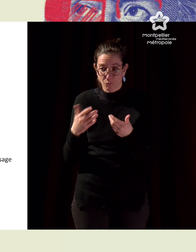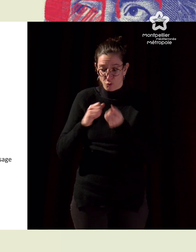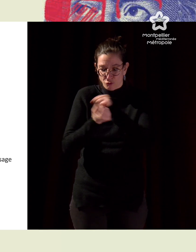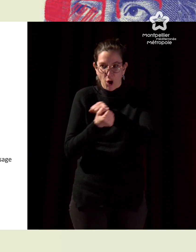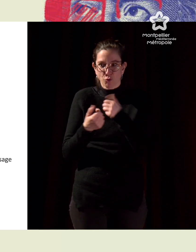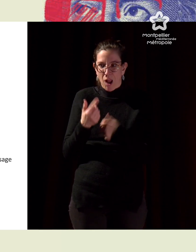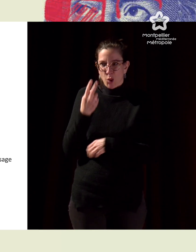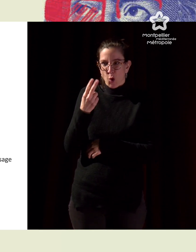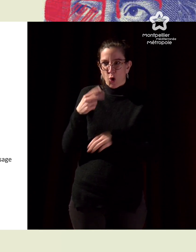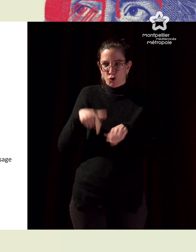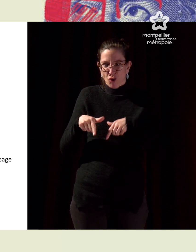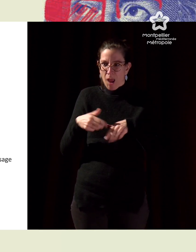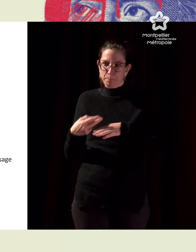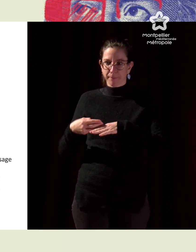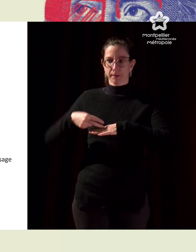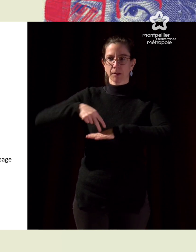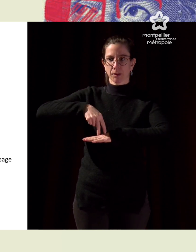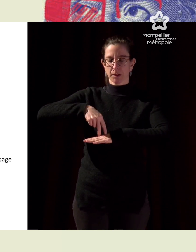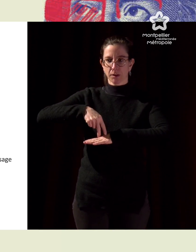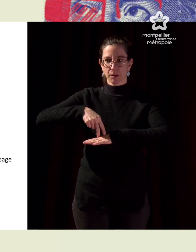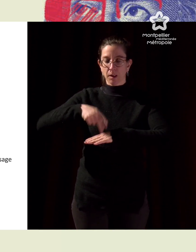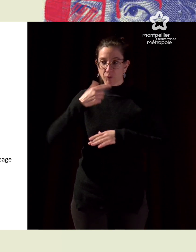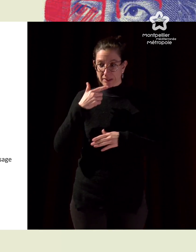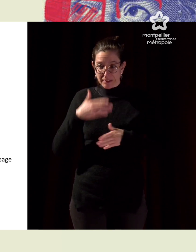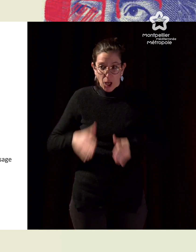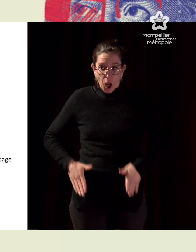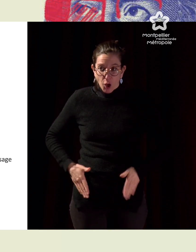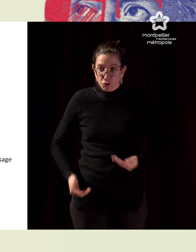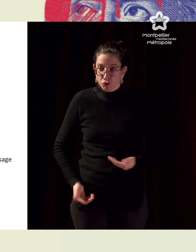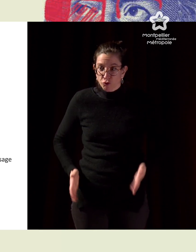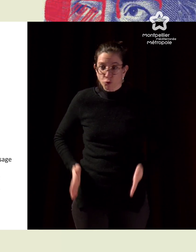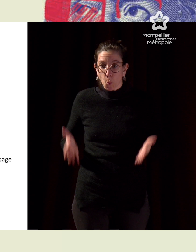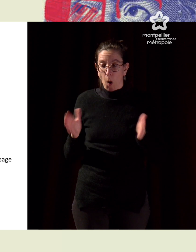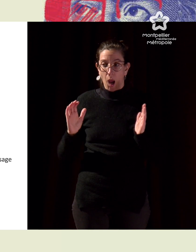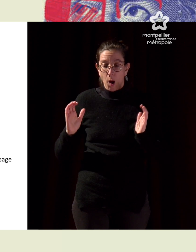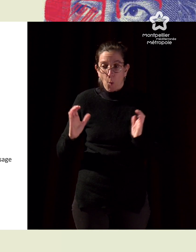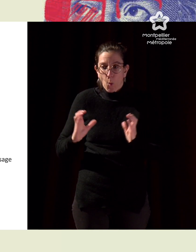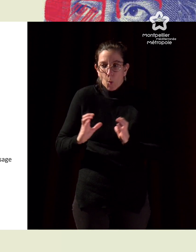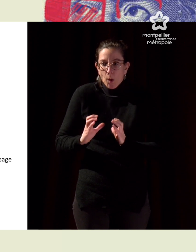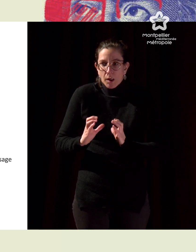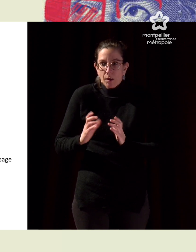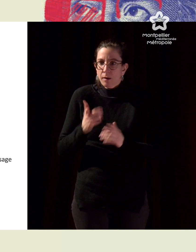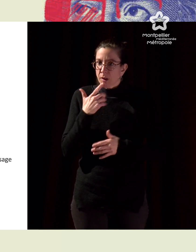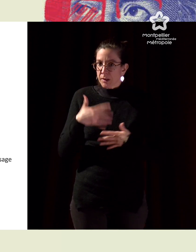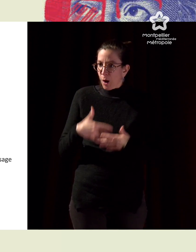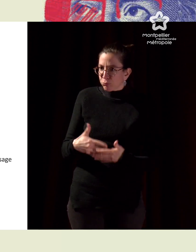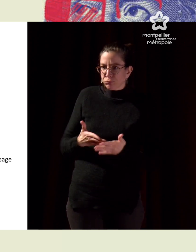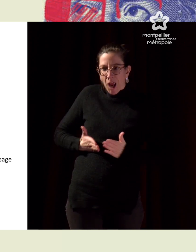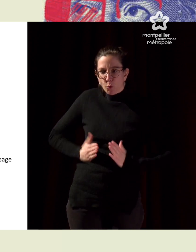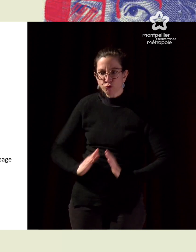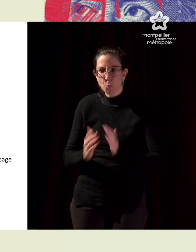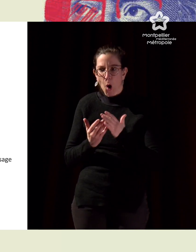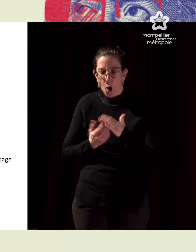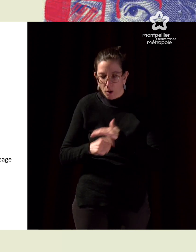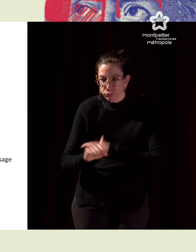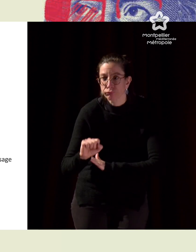les hanches. Okay, et ça rend les accouchements particulièrement difficiles. On est une des espèces parmi